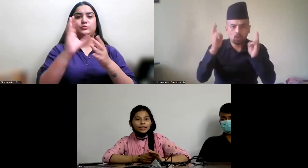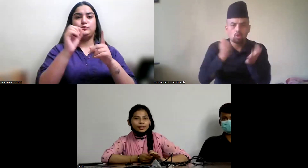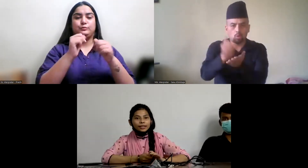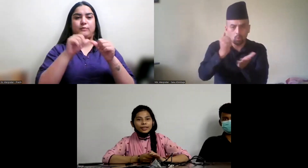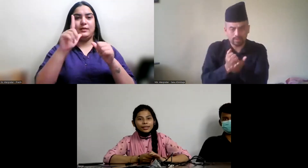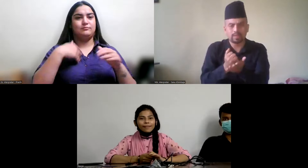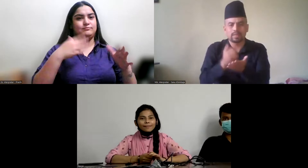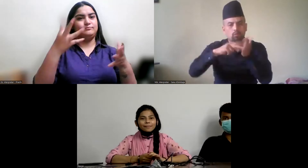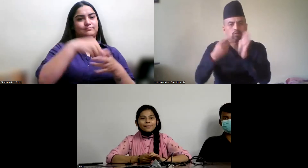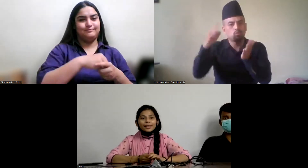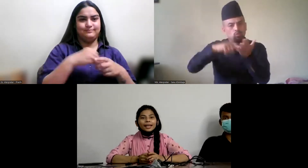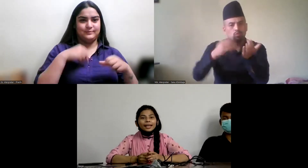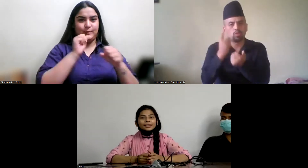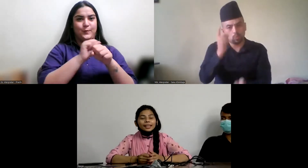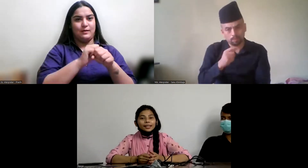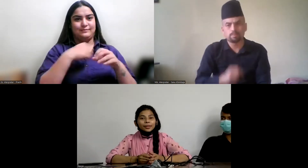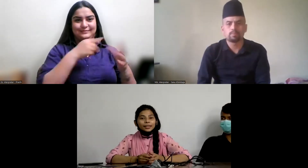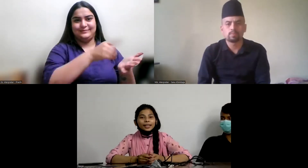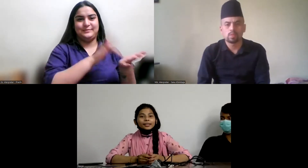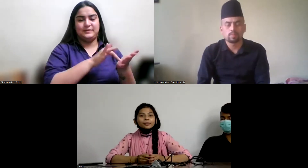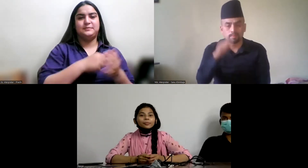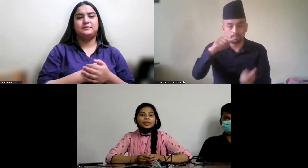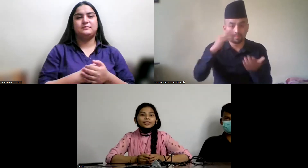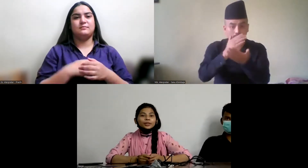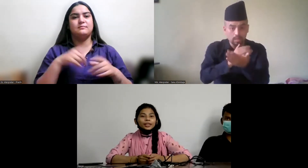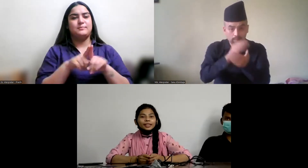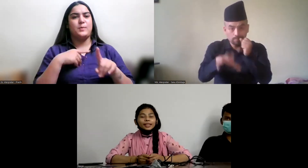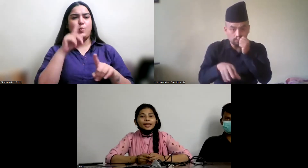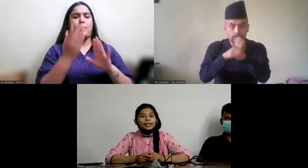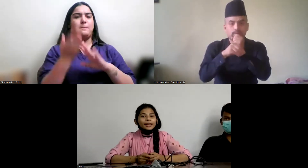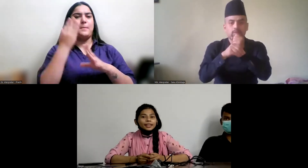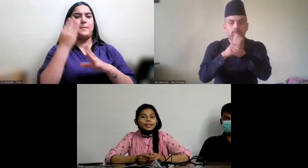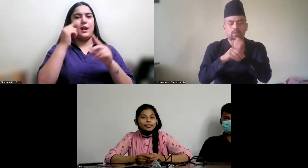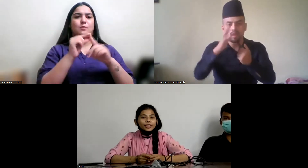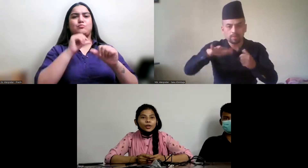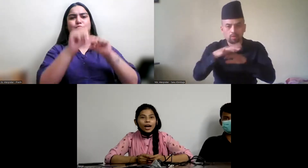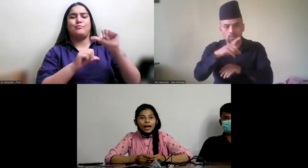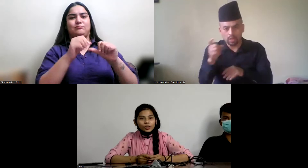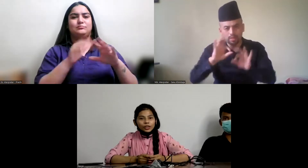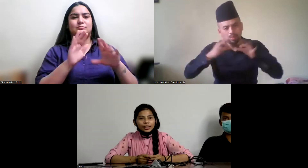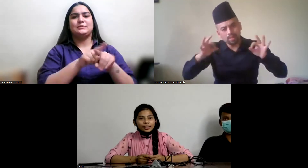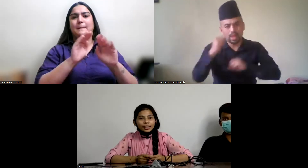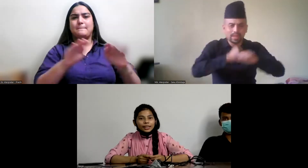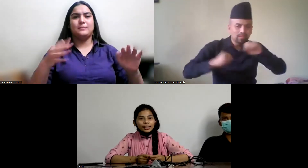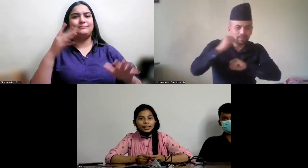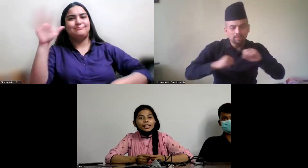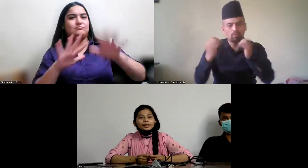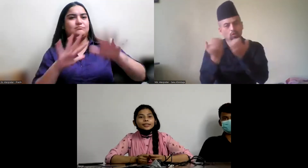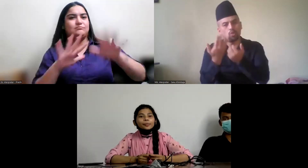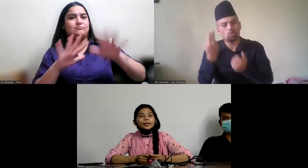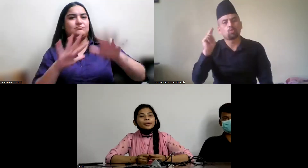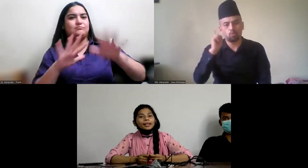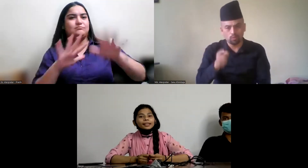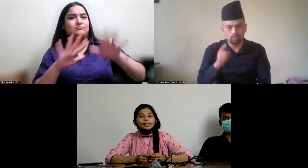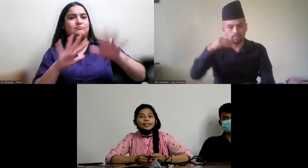था। इस कार्यक्रम के तहत बच्चों के लिए कई गतिविधियों का आयोजन किया जाता था,